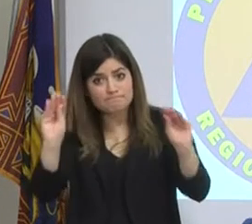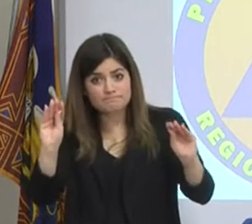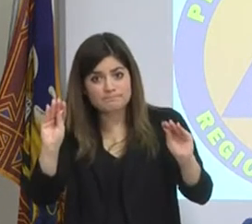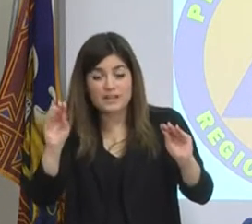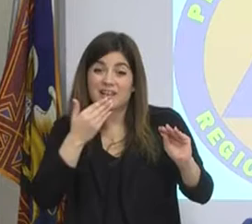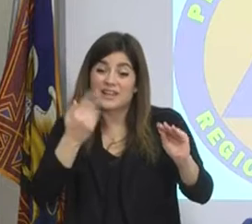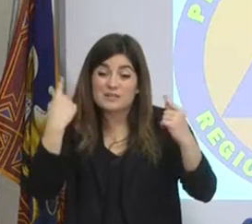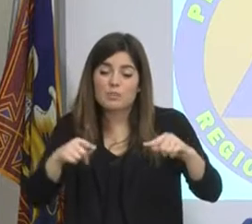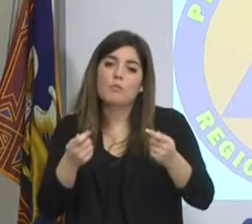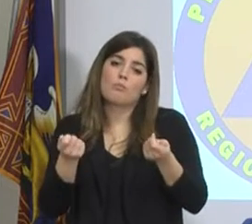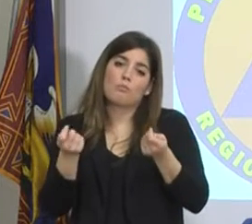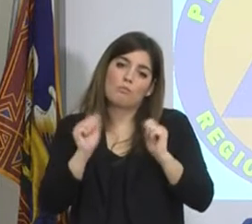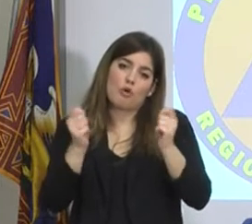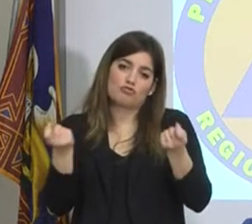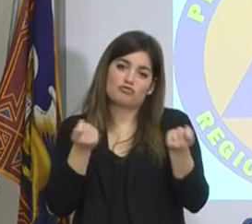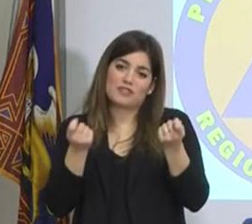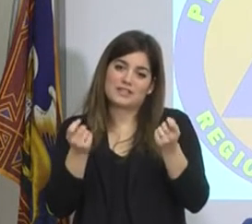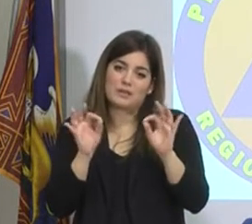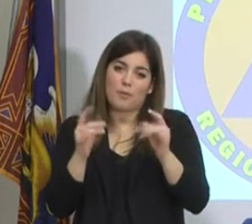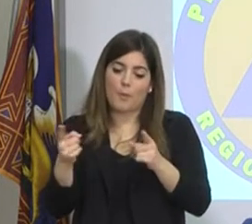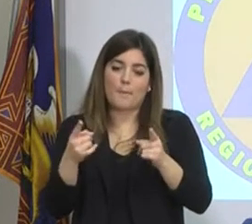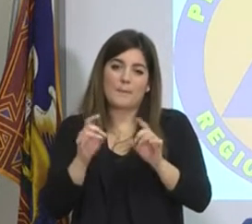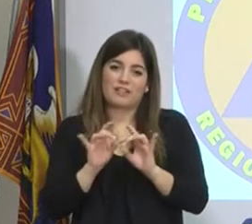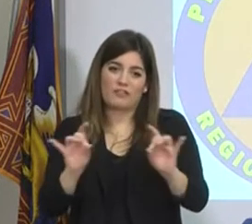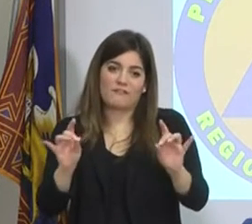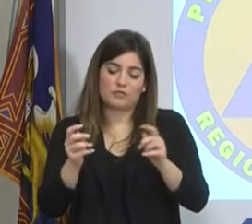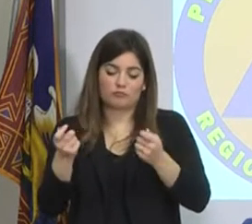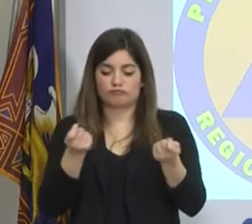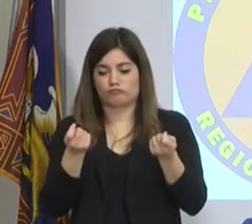permesso comunque gestire meglio la fase di infezione